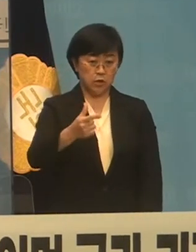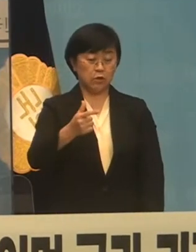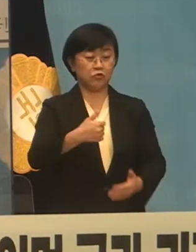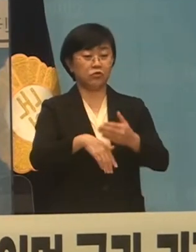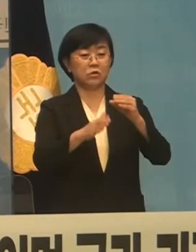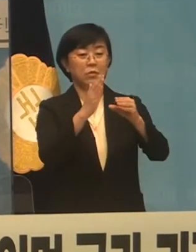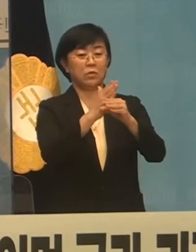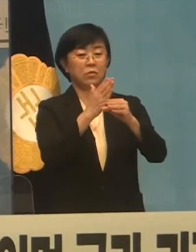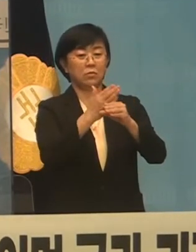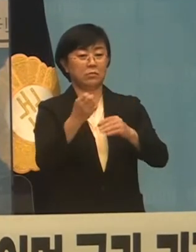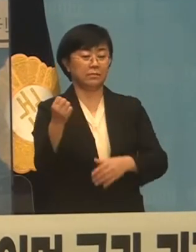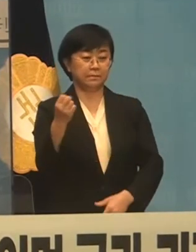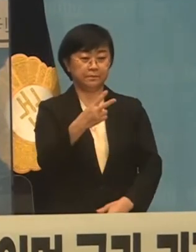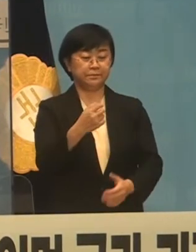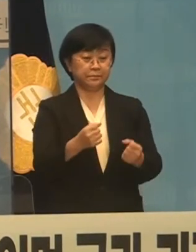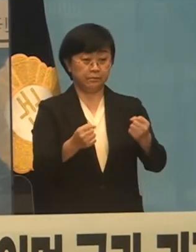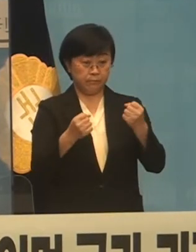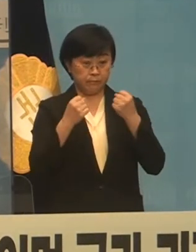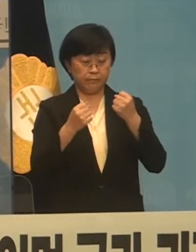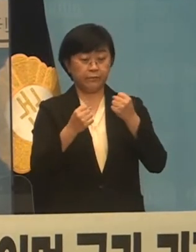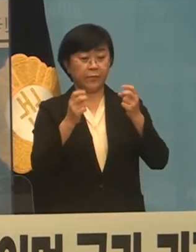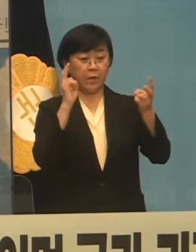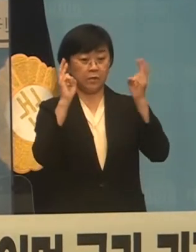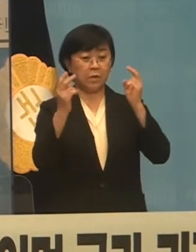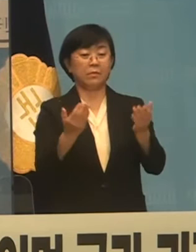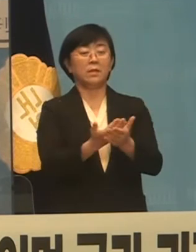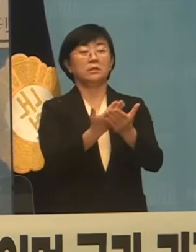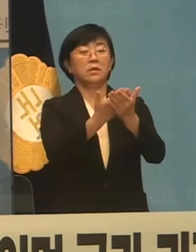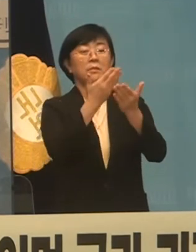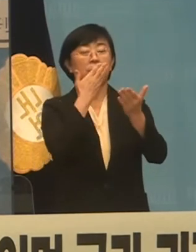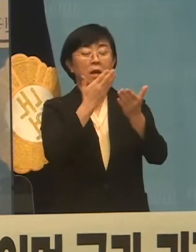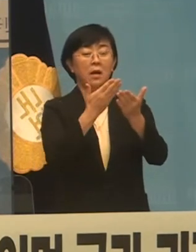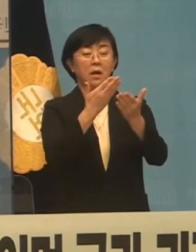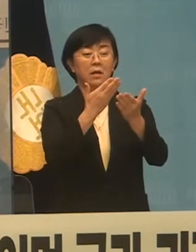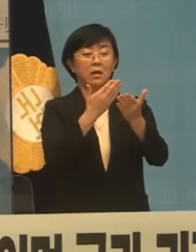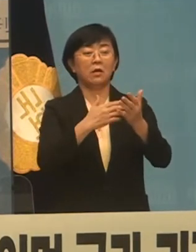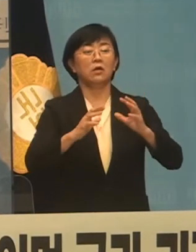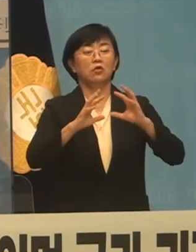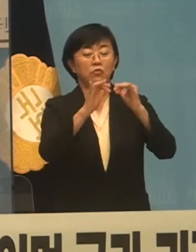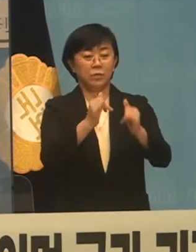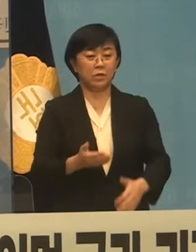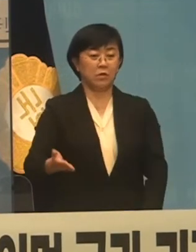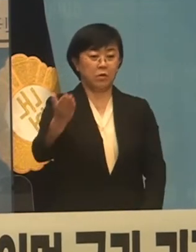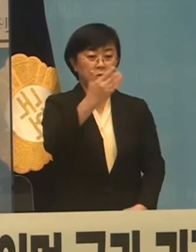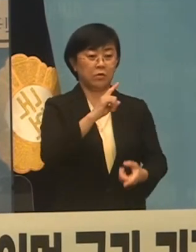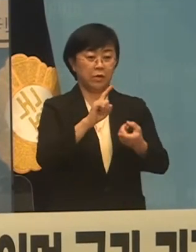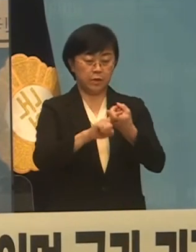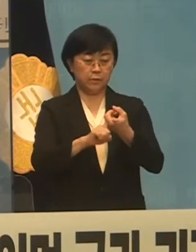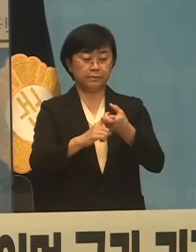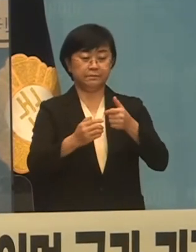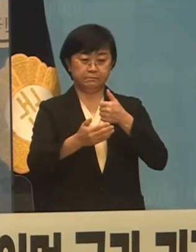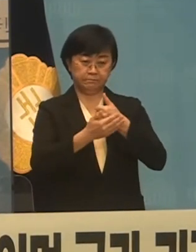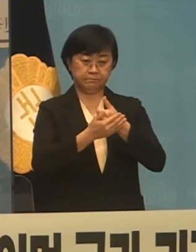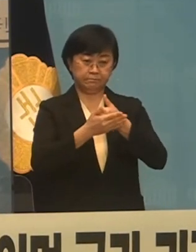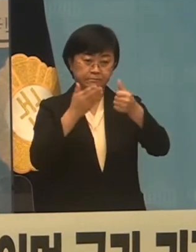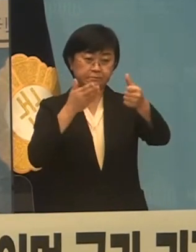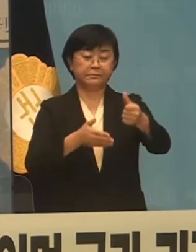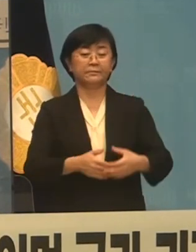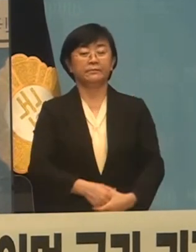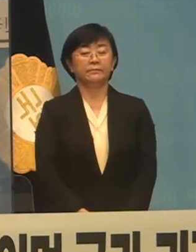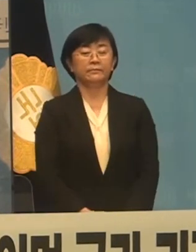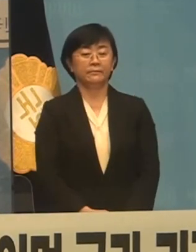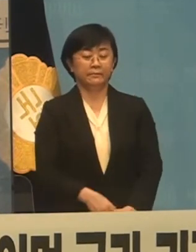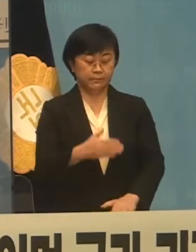놓고 다시 한번 건실한 기업으로 성장 가능할 수 있도록 국민들의 관심과 지지